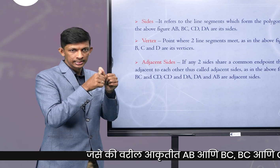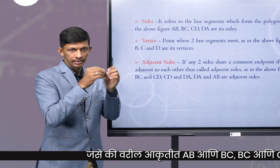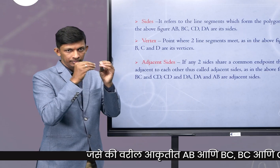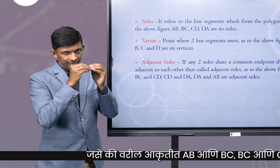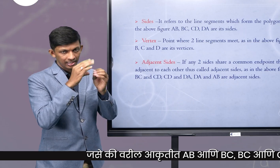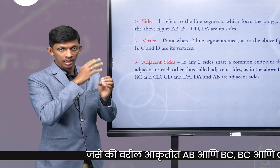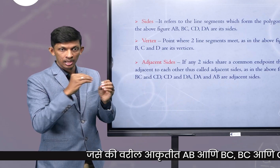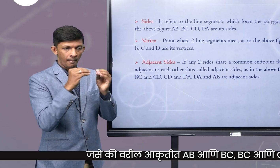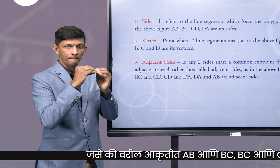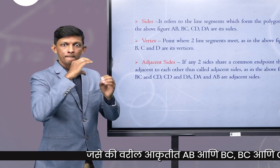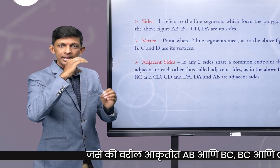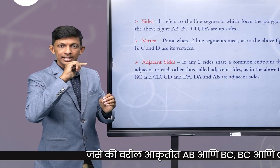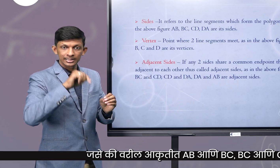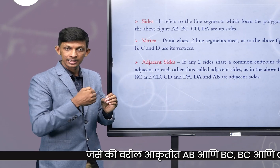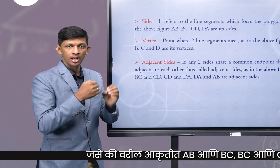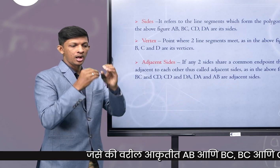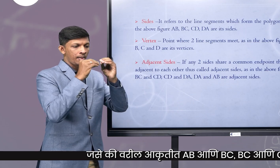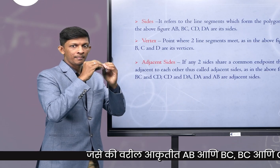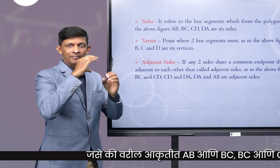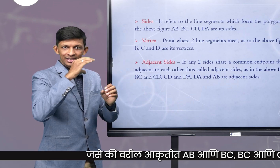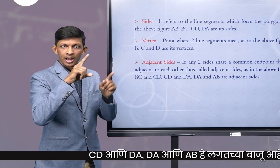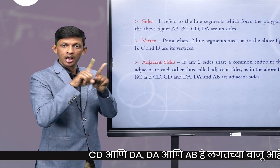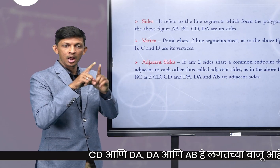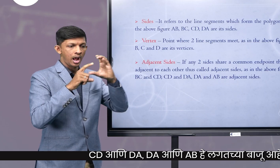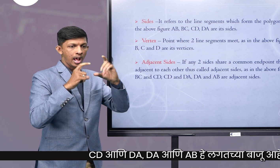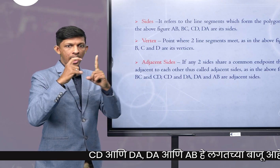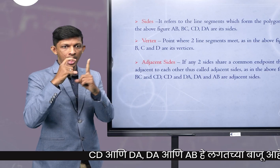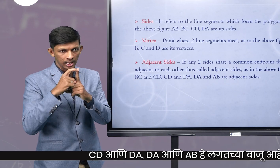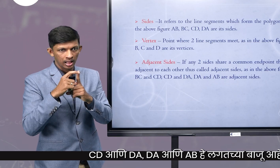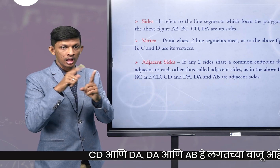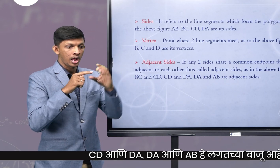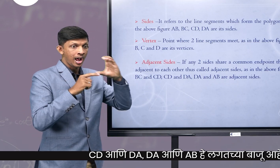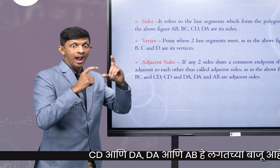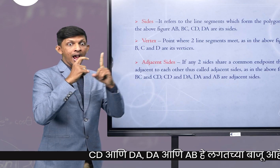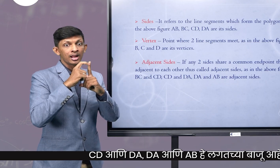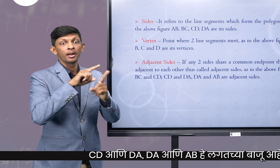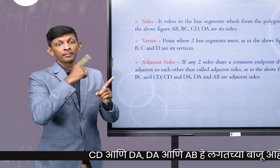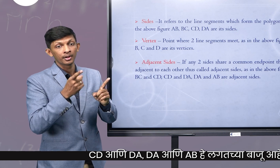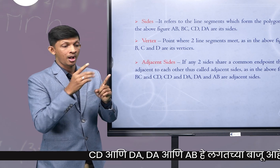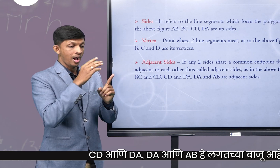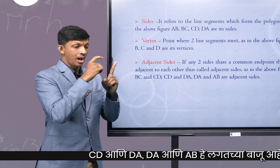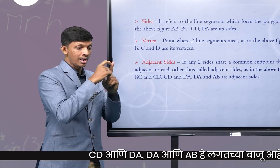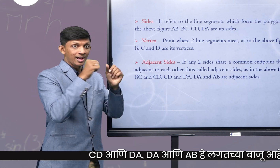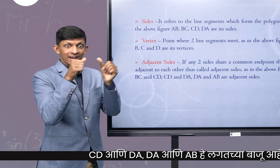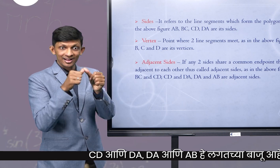AB आणि BC, BC आणि CD, CD आणि DA, DA आणि AB हे लगतच्या बाजू